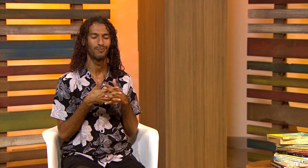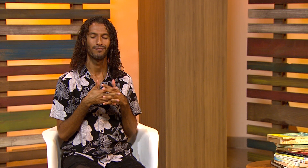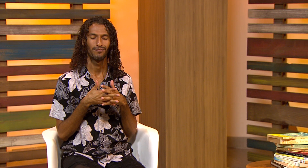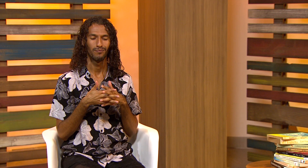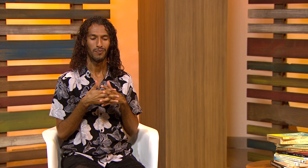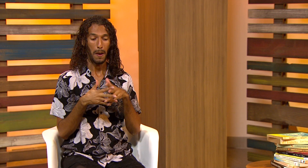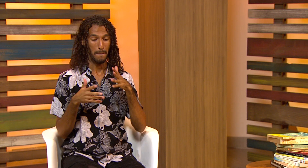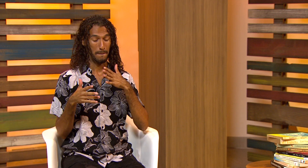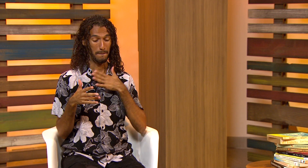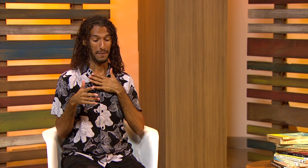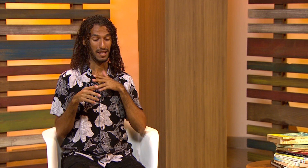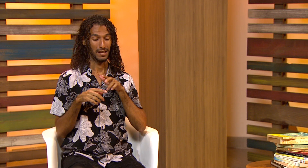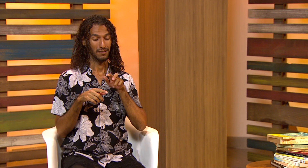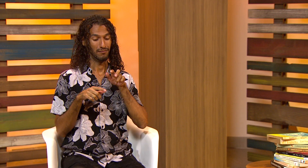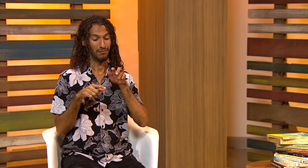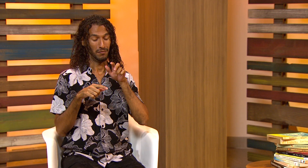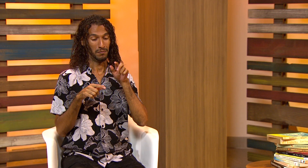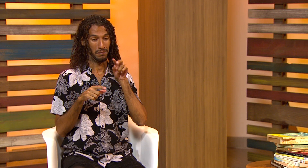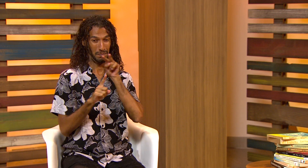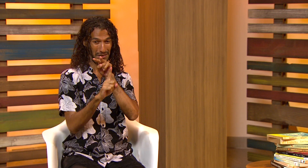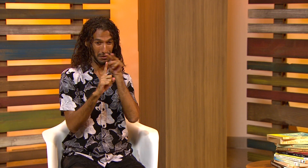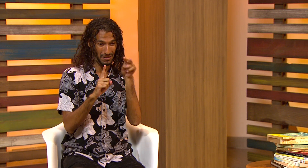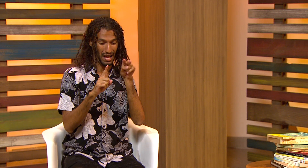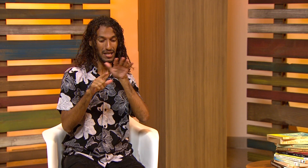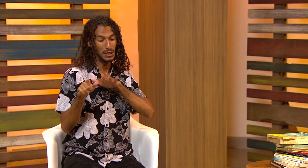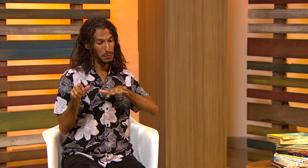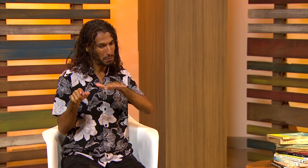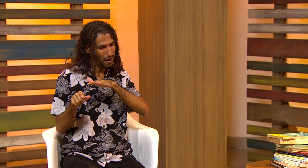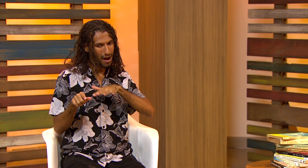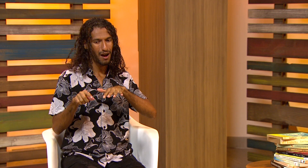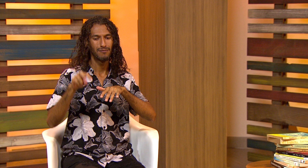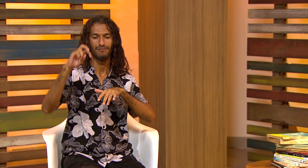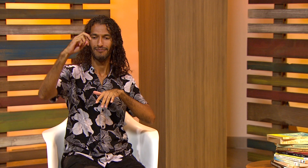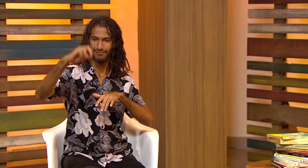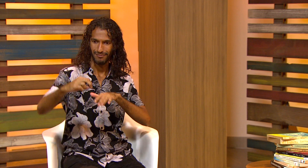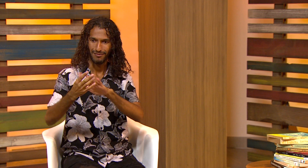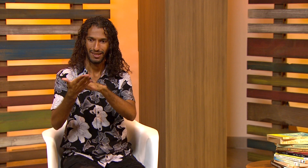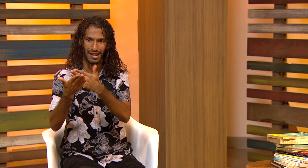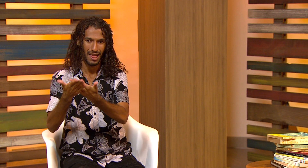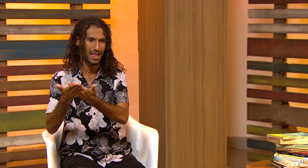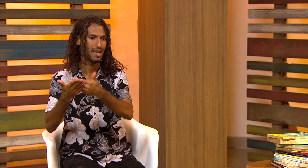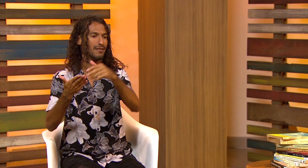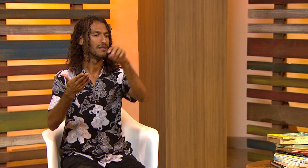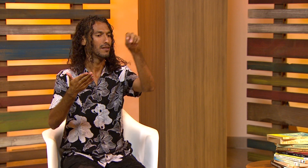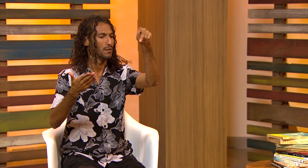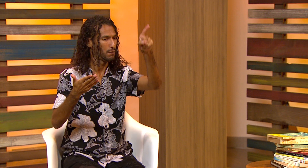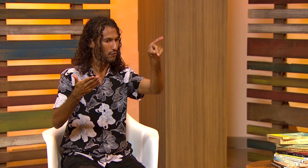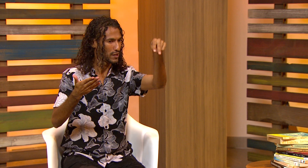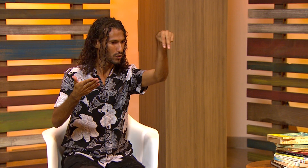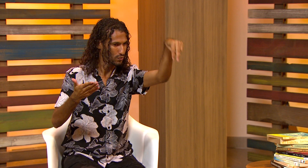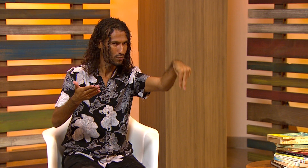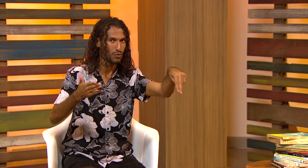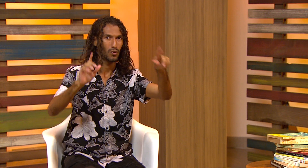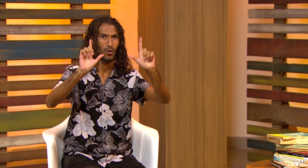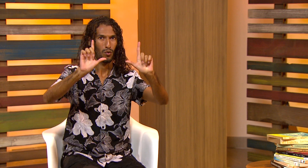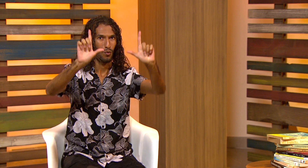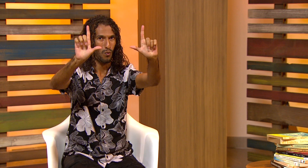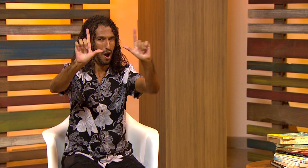pergunta. É complicado, né? Eu sempre que eu via essa situação, o intérprete de um lado, o professor do outro, e